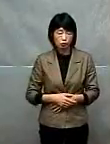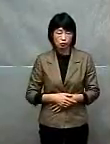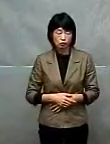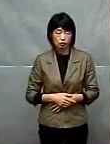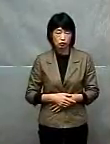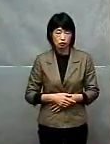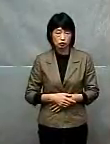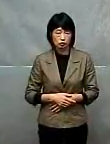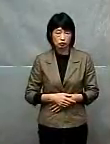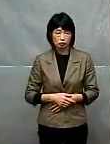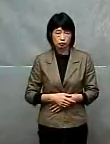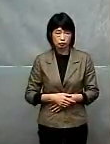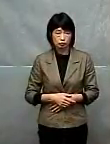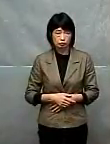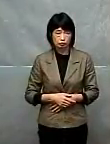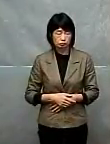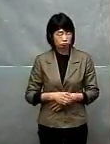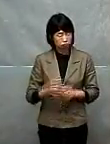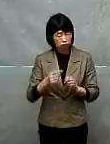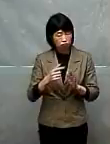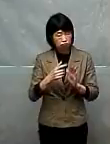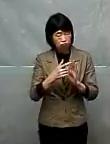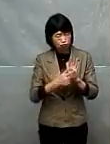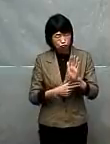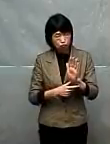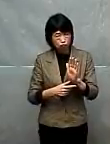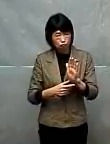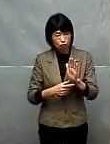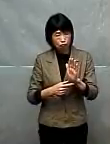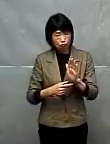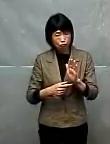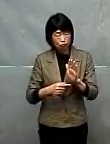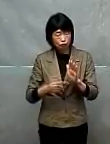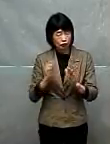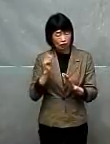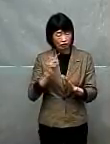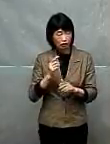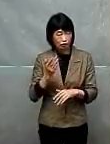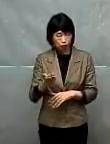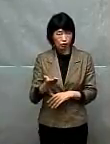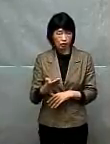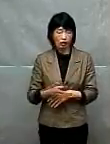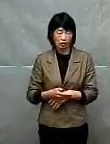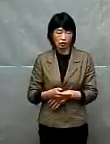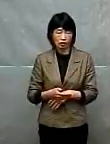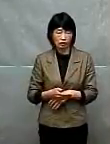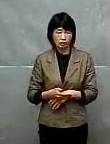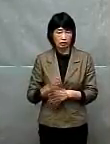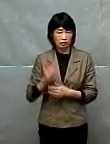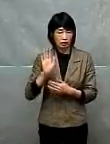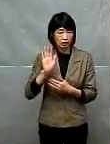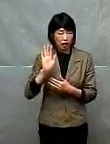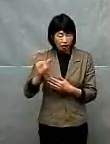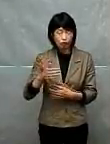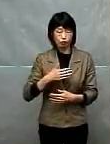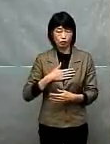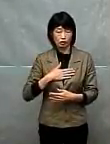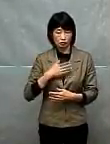どういう題だったのかちょっと後で分かるかと思いますけ